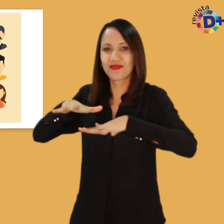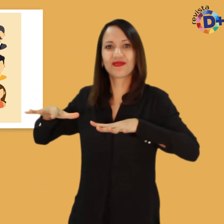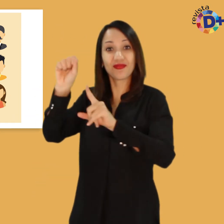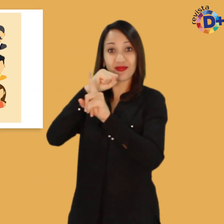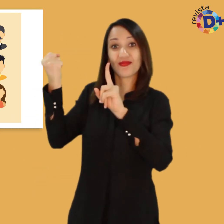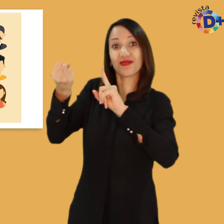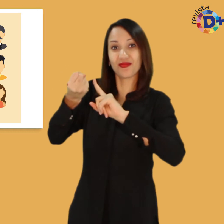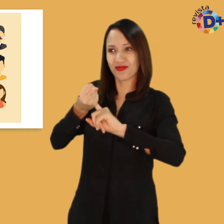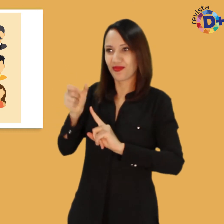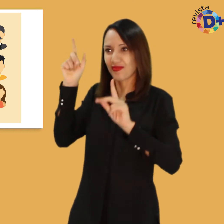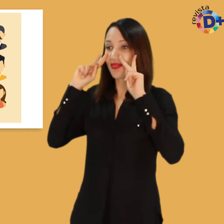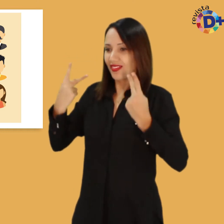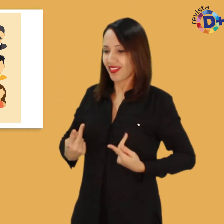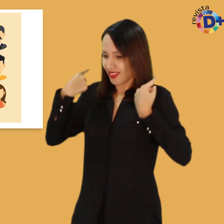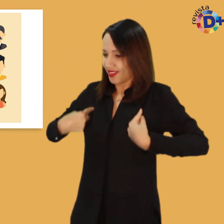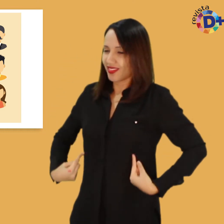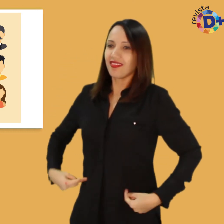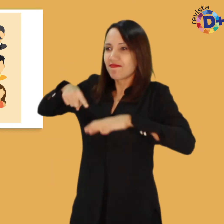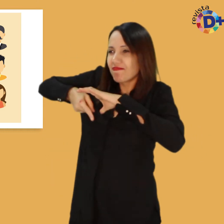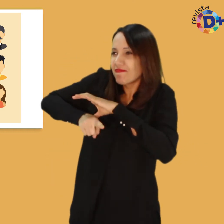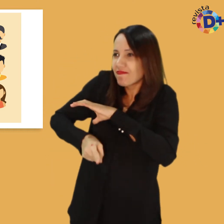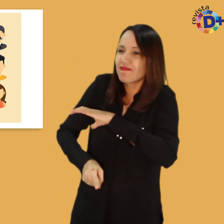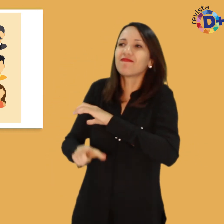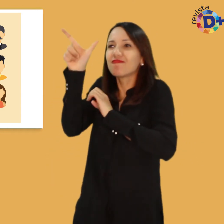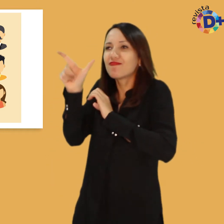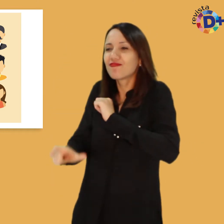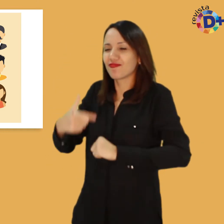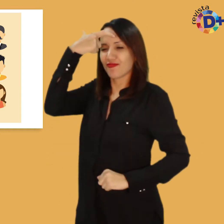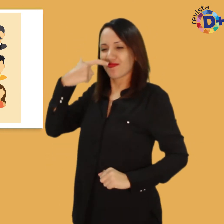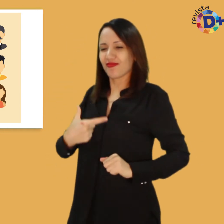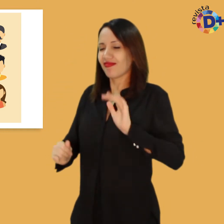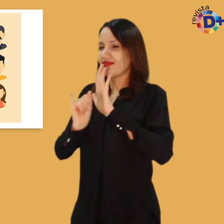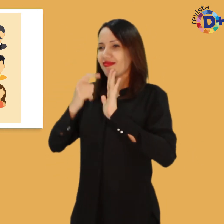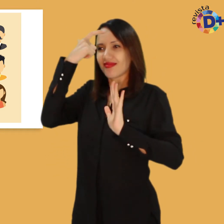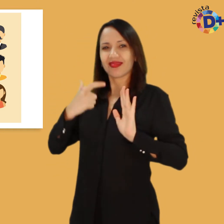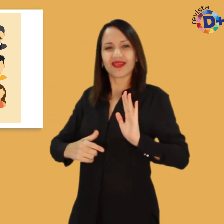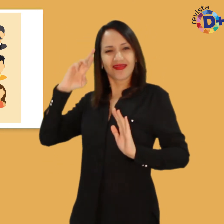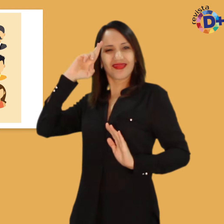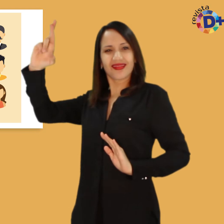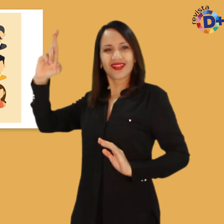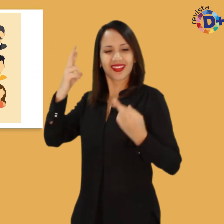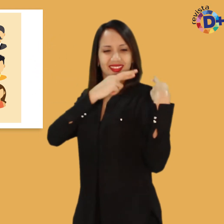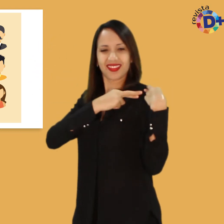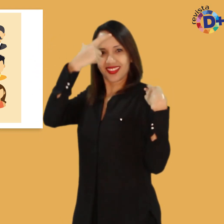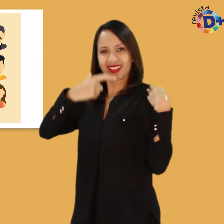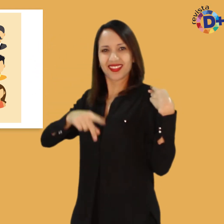psicossocioantropológica, enquanto um sujeito, um ator social, um senhor de sua história e não apenas como